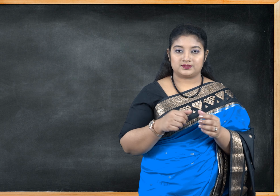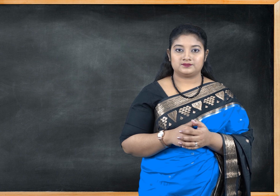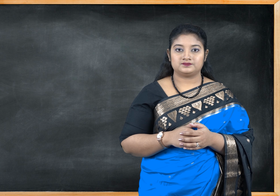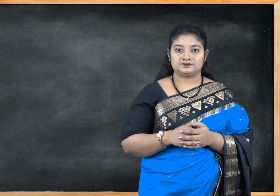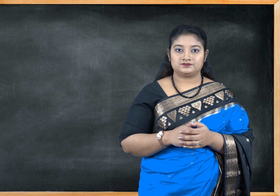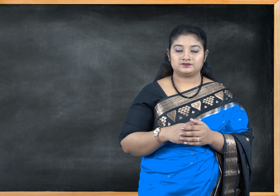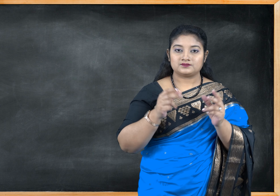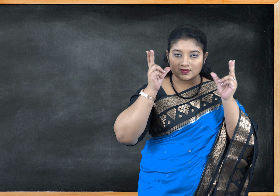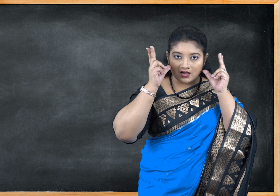সৌদি আরব,